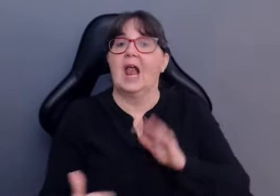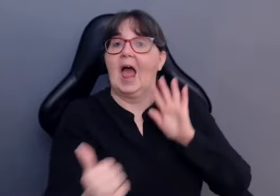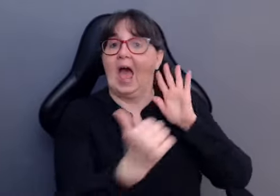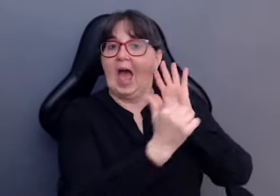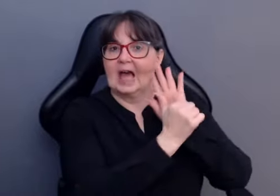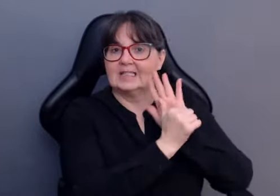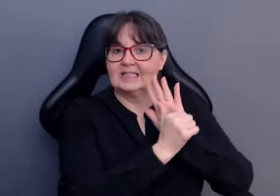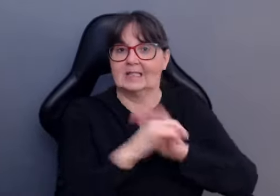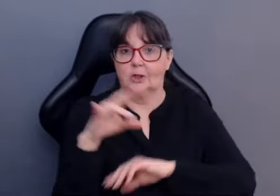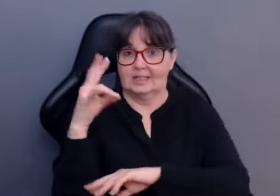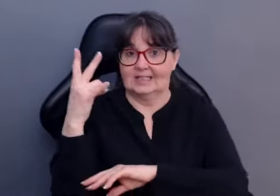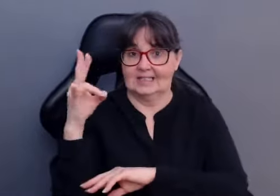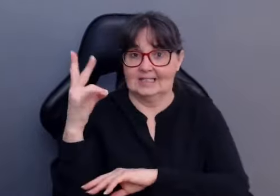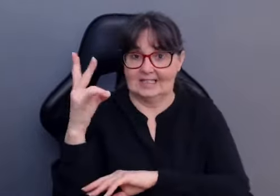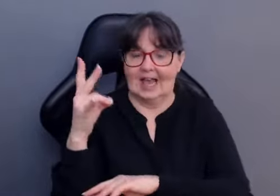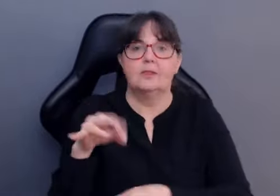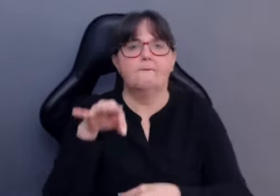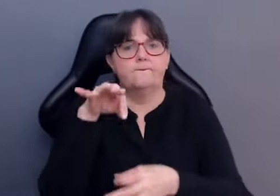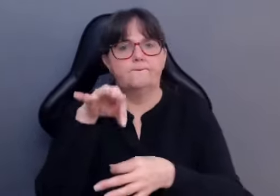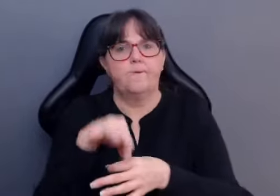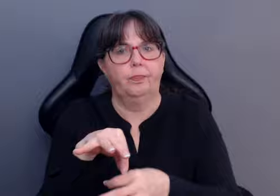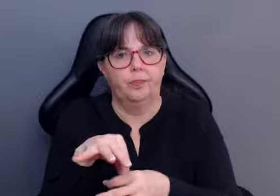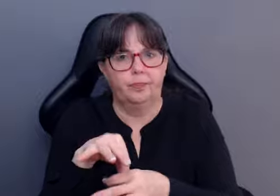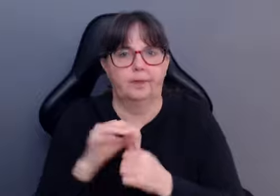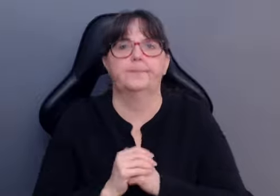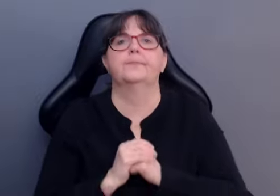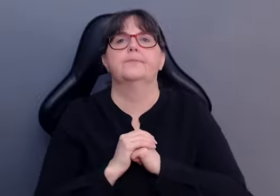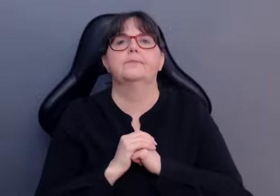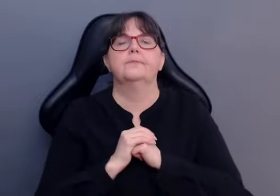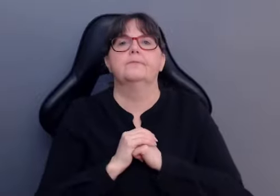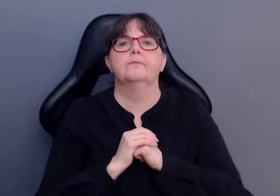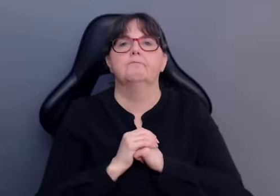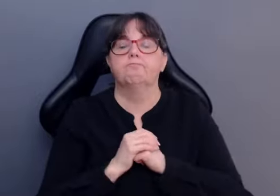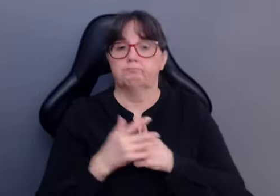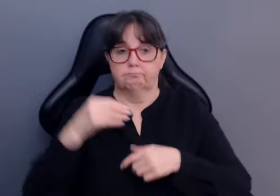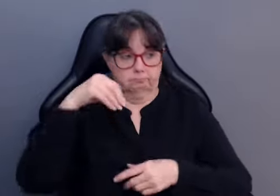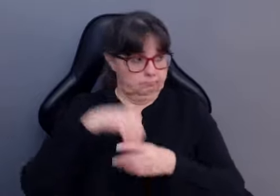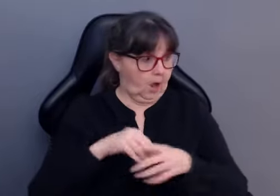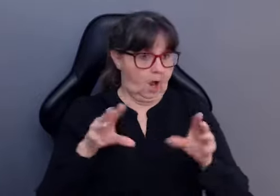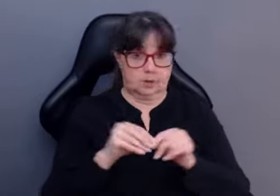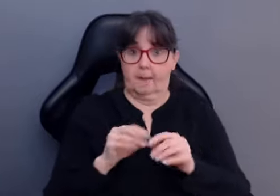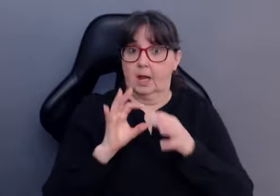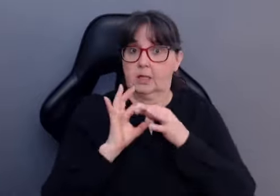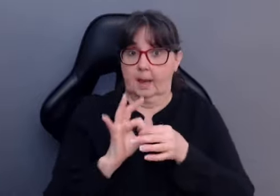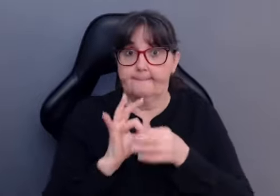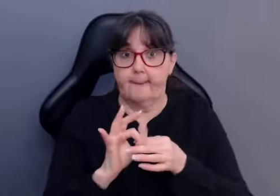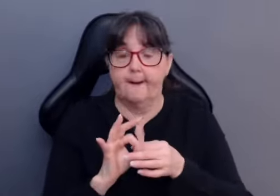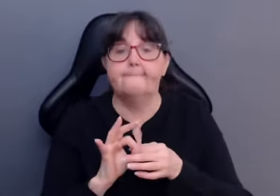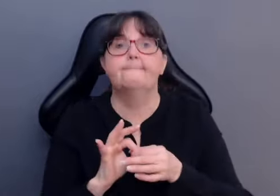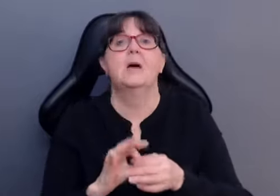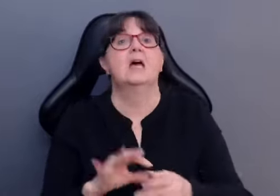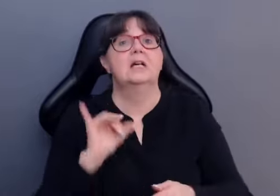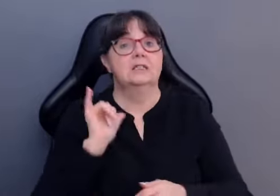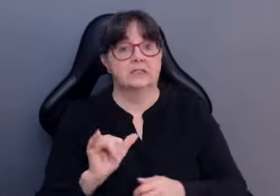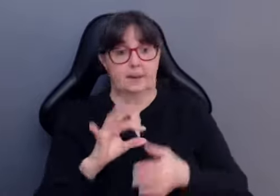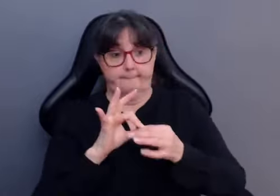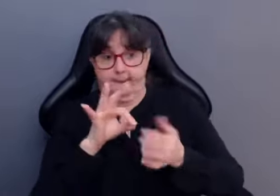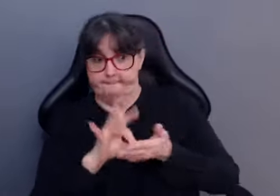Article 17. Vote. À une assemblée des membres, les membres en règle présents